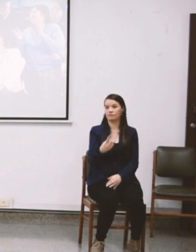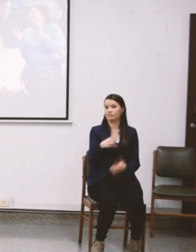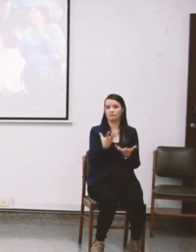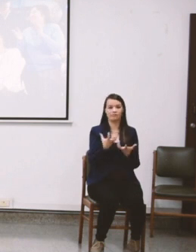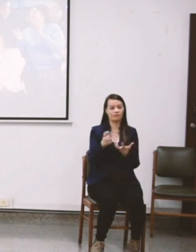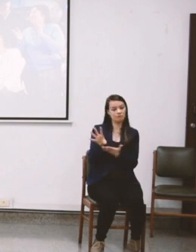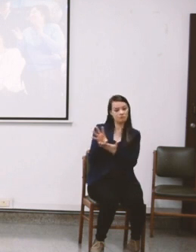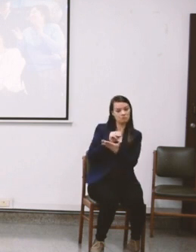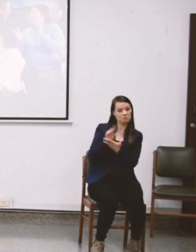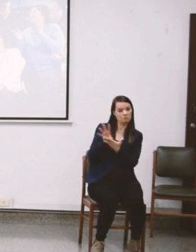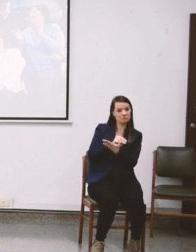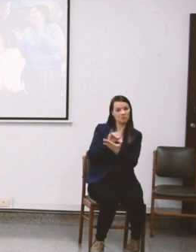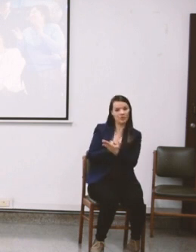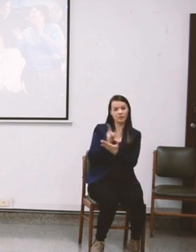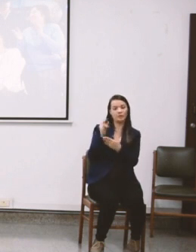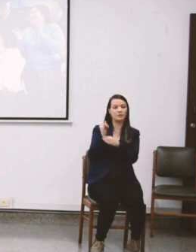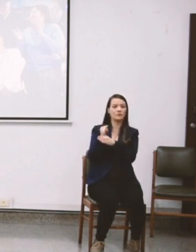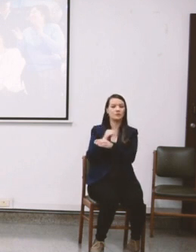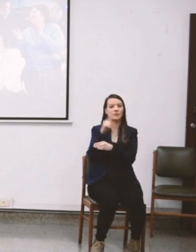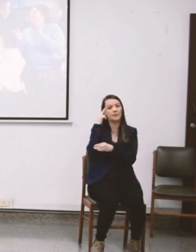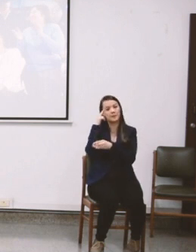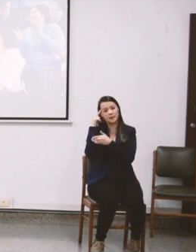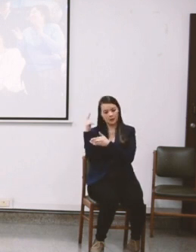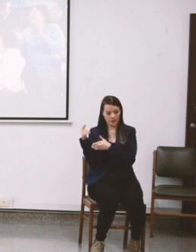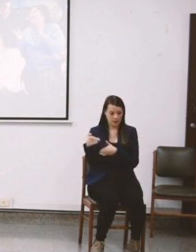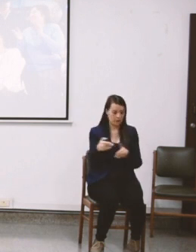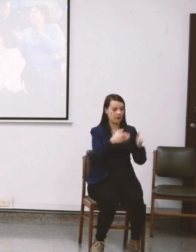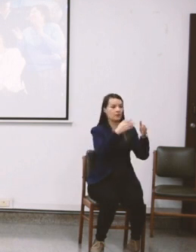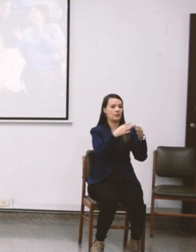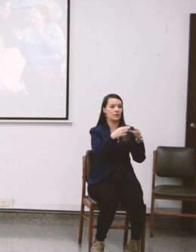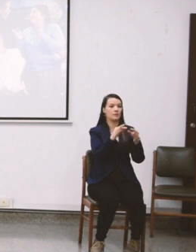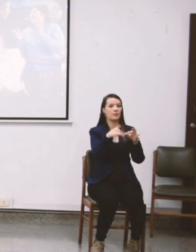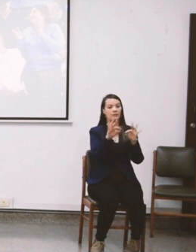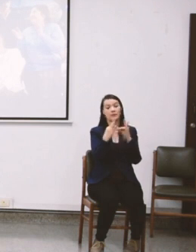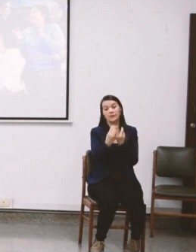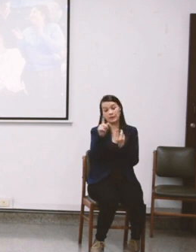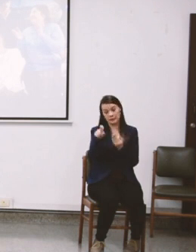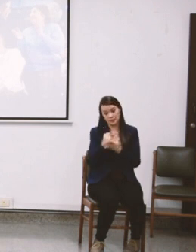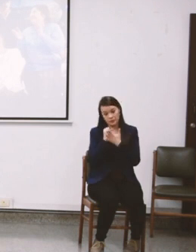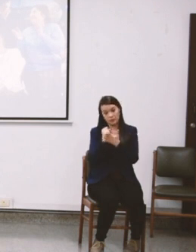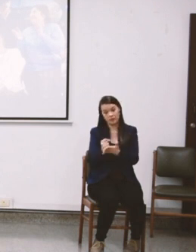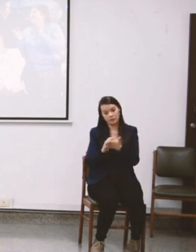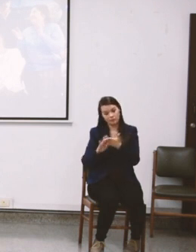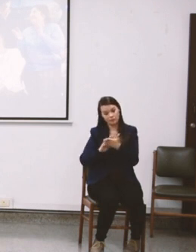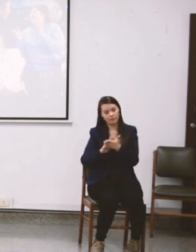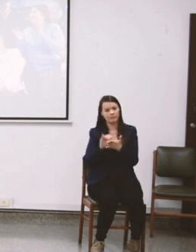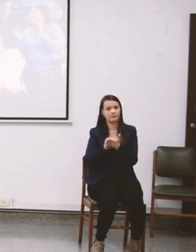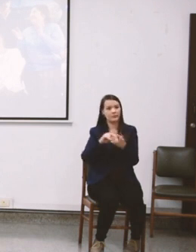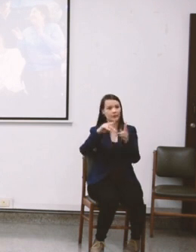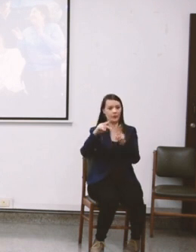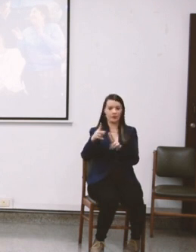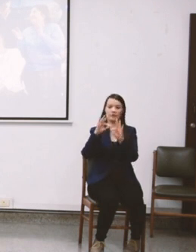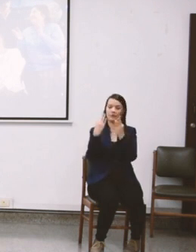ellos, porque seguimos todavía como en un modelo de intervención a la familia, ¿cierto? Pero acá en